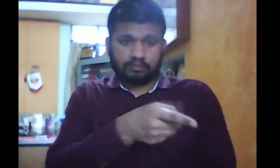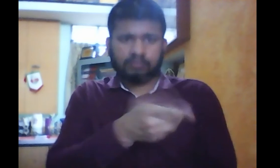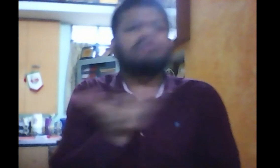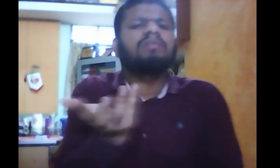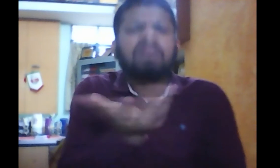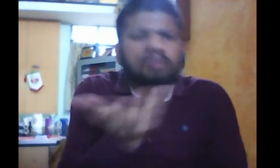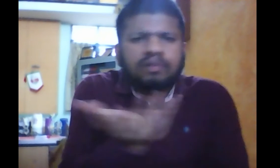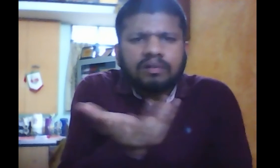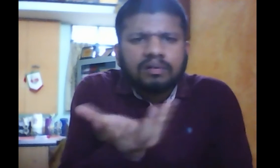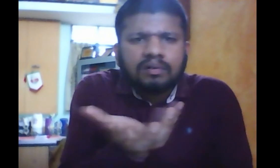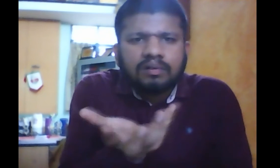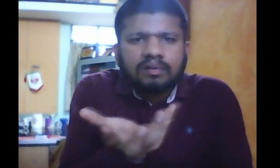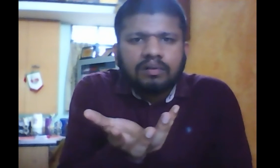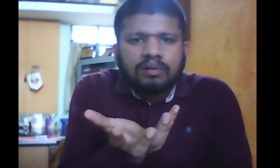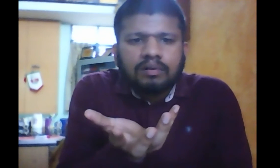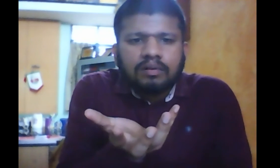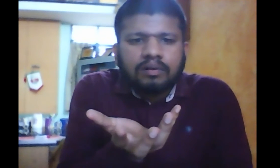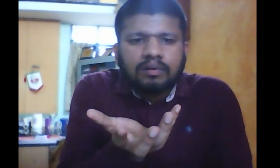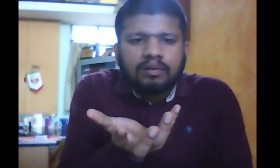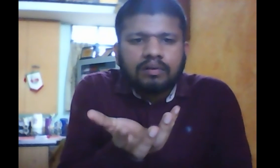What is this? ये क्या है?